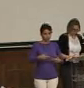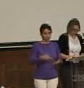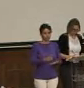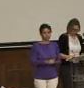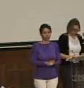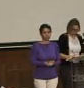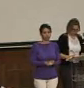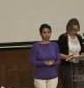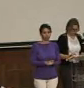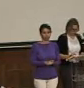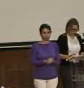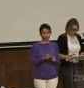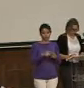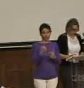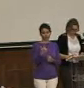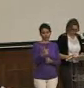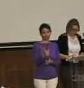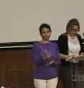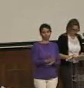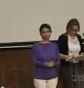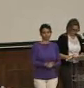servidores. Nós não temos isso, né?